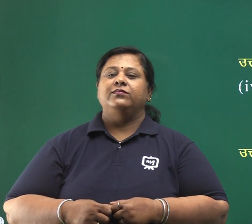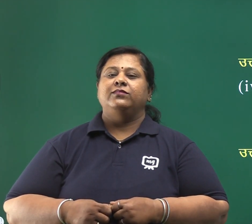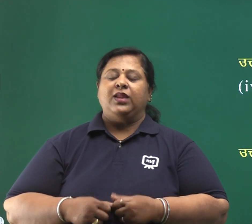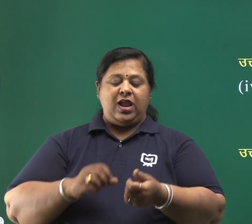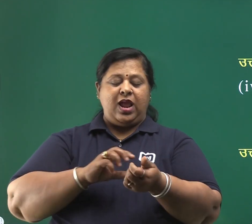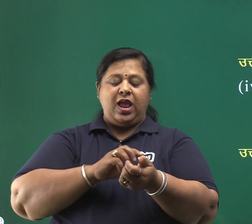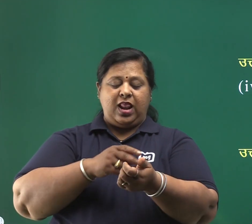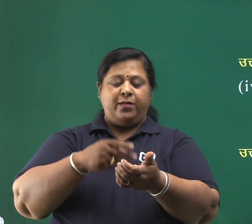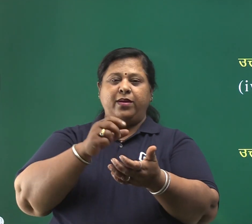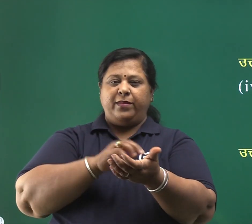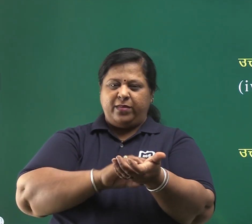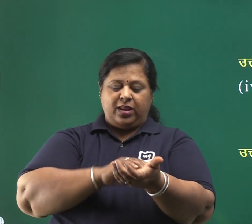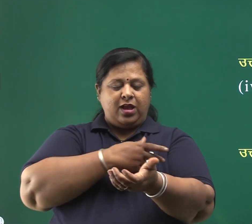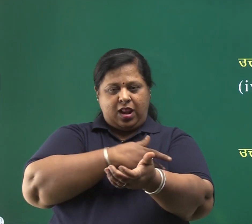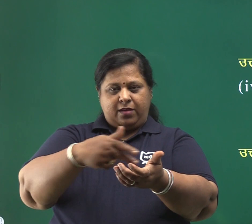एनीमिया का